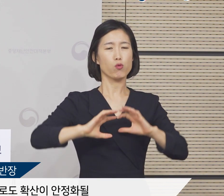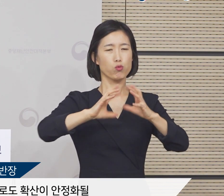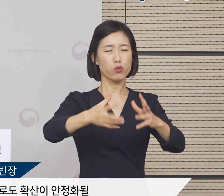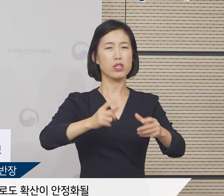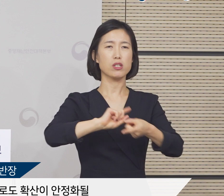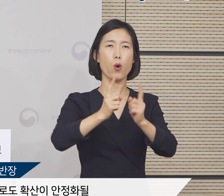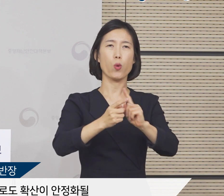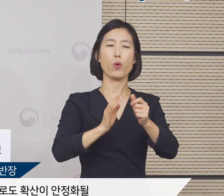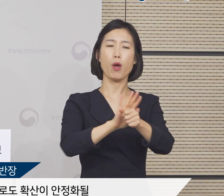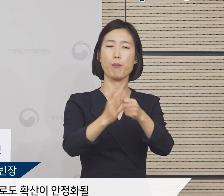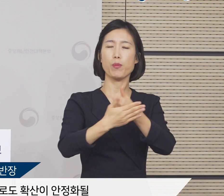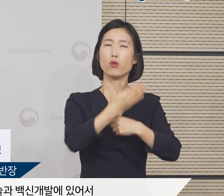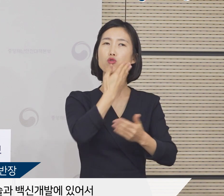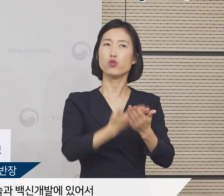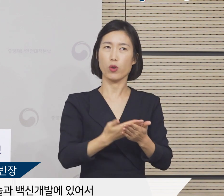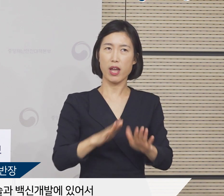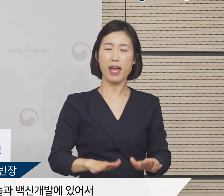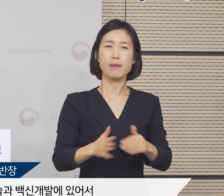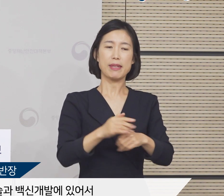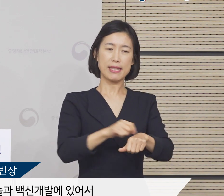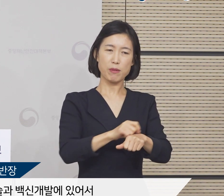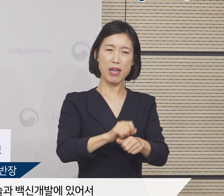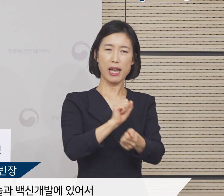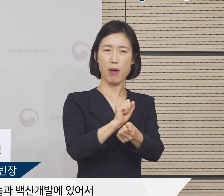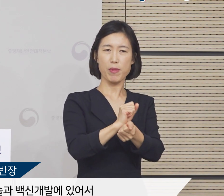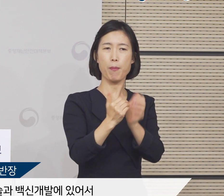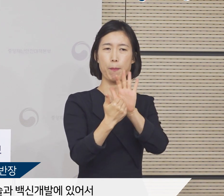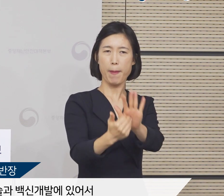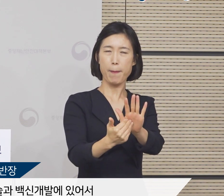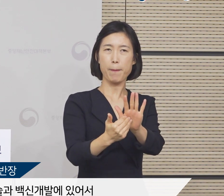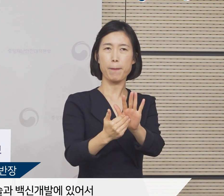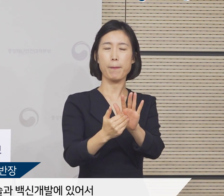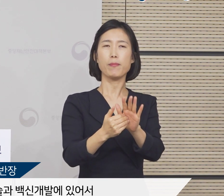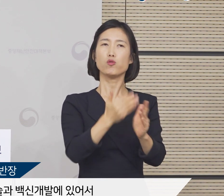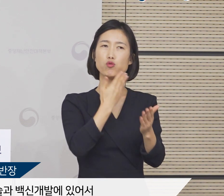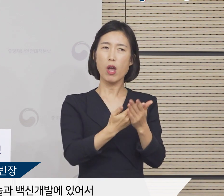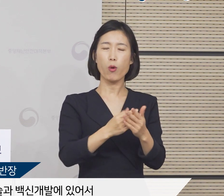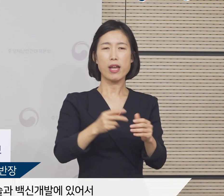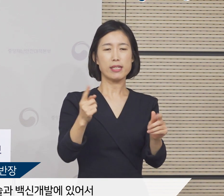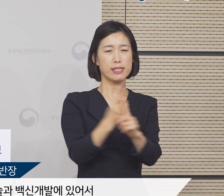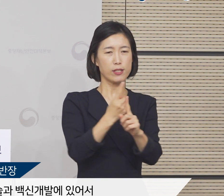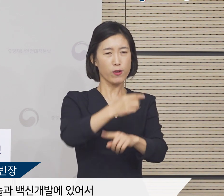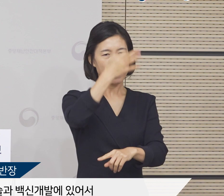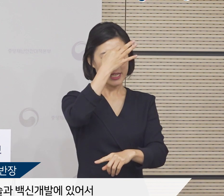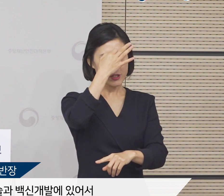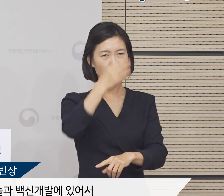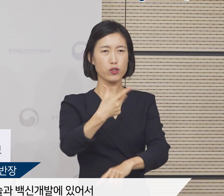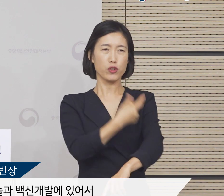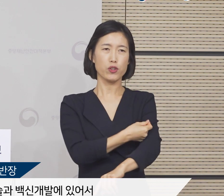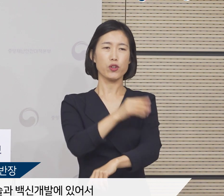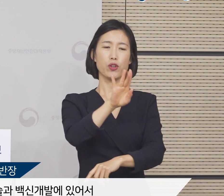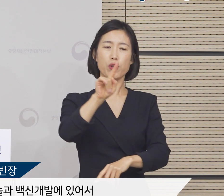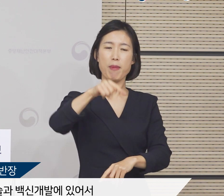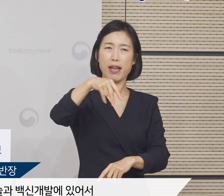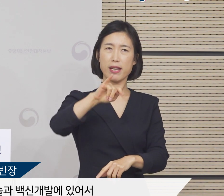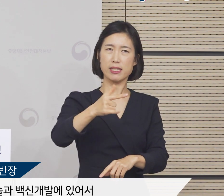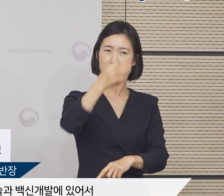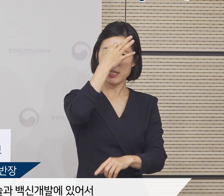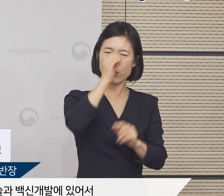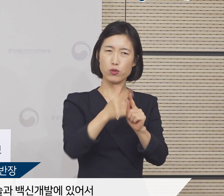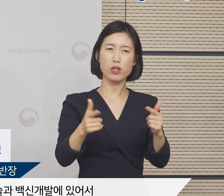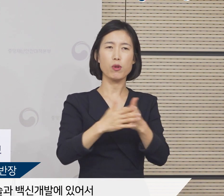국제협력이 매우 중요합니다. 특히 감염 확산 방지를 위한 방역, 치료기술과 백신 개발에 있어서 국가 간